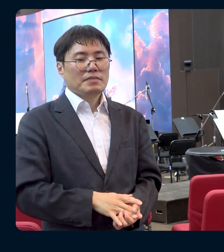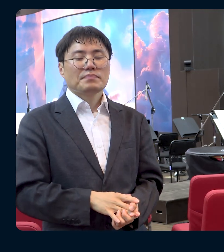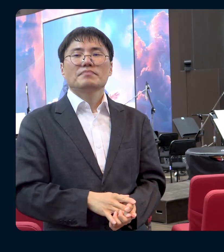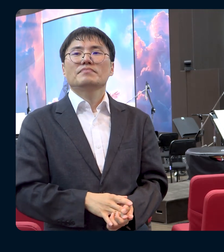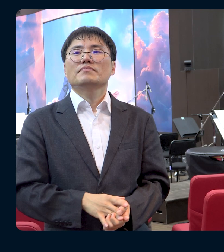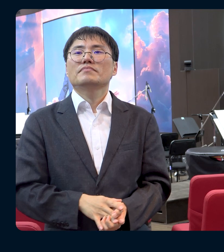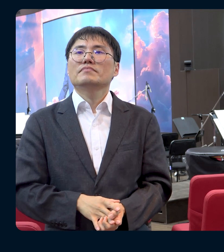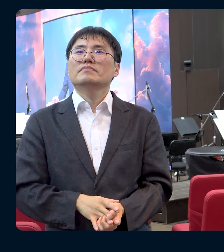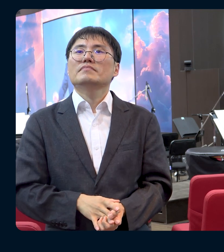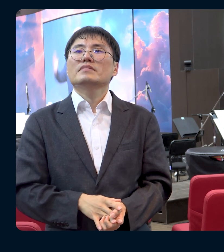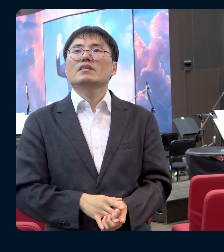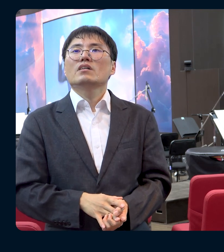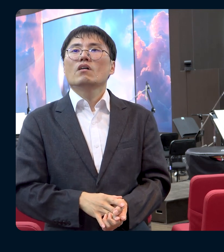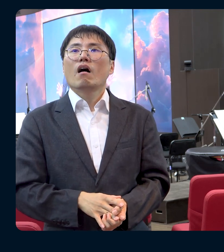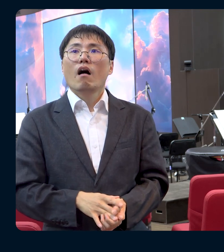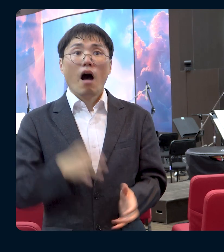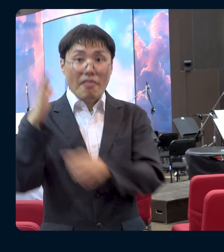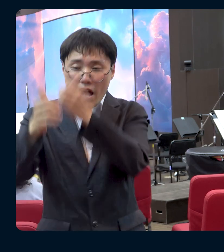없으세요.